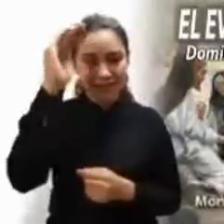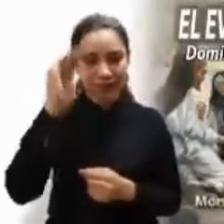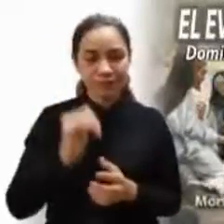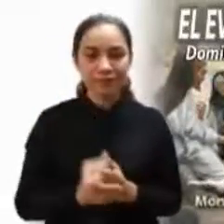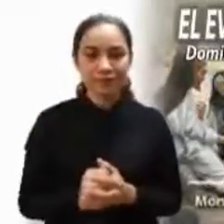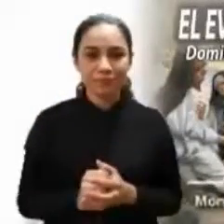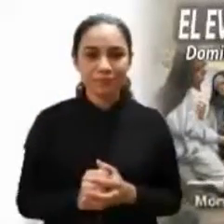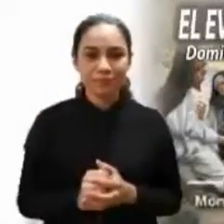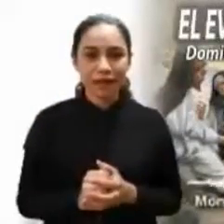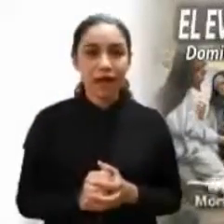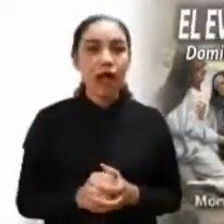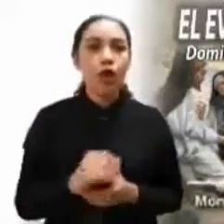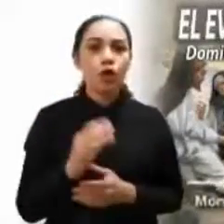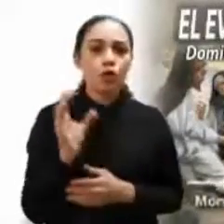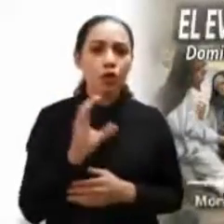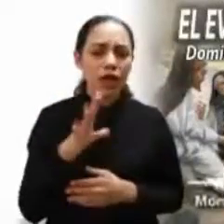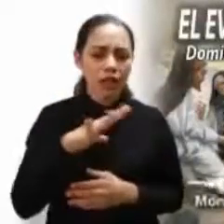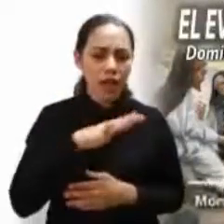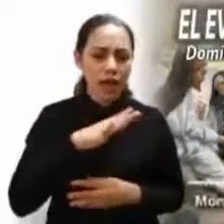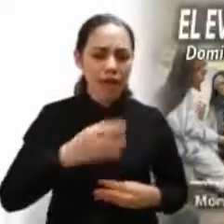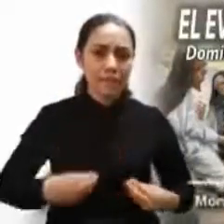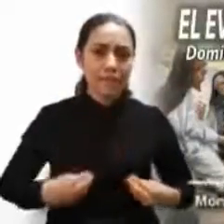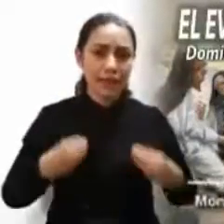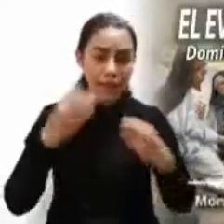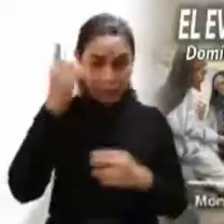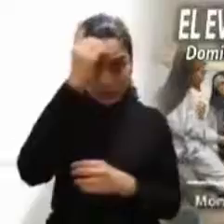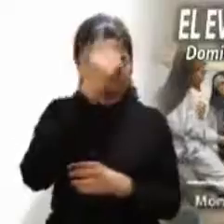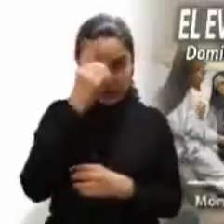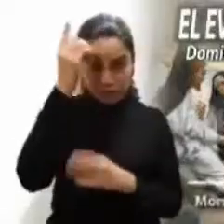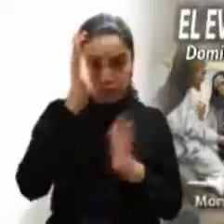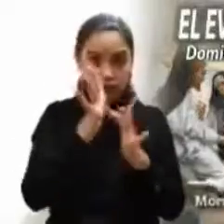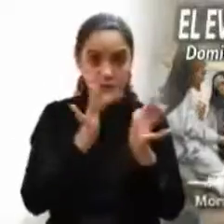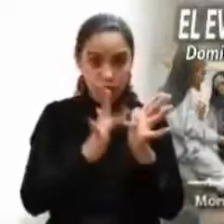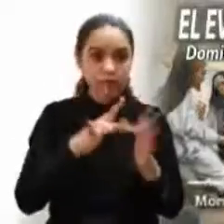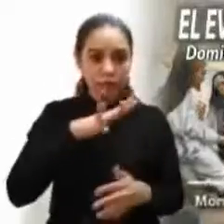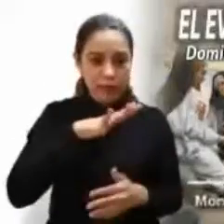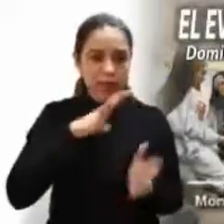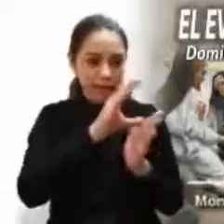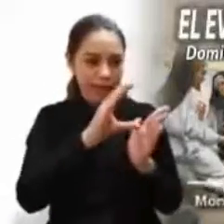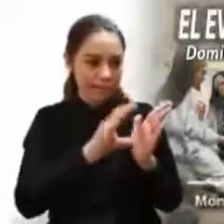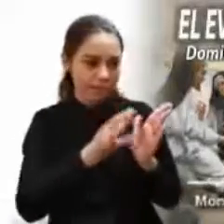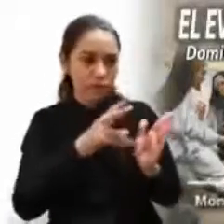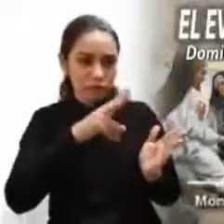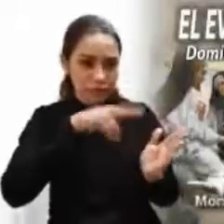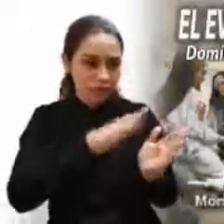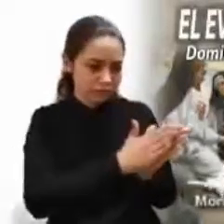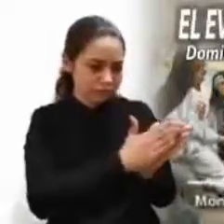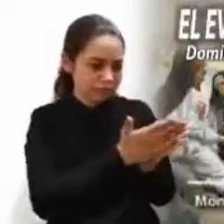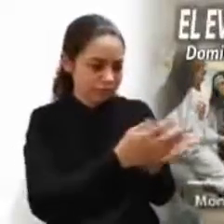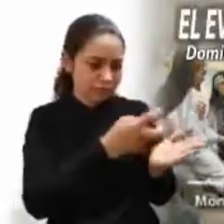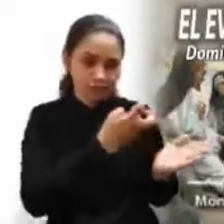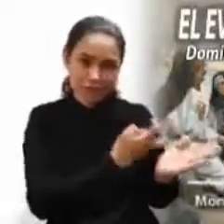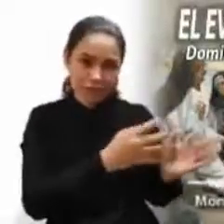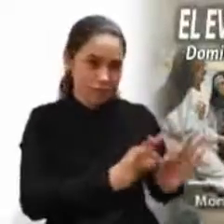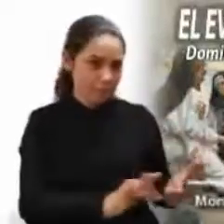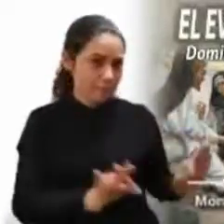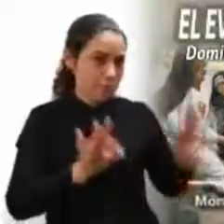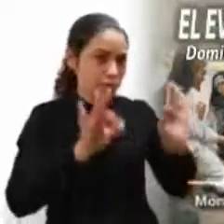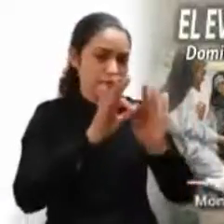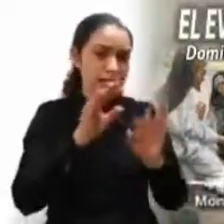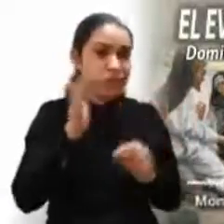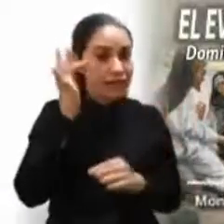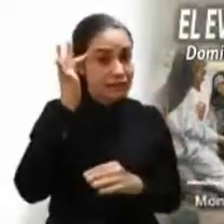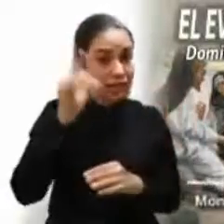un momento de capital importancia según el Evangelio de San Lucas. Ya han contemplado los